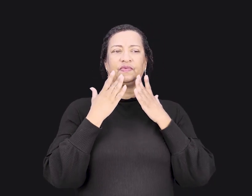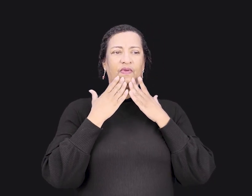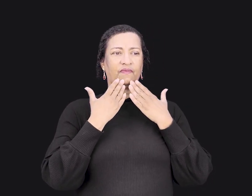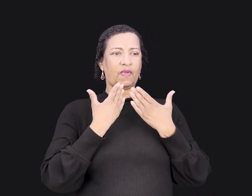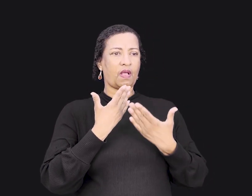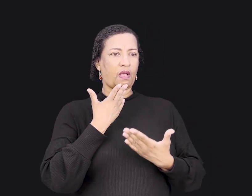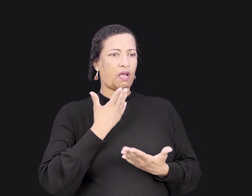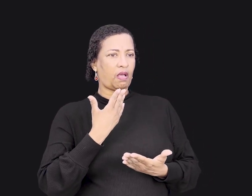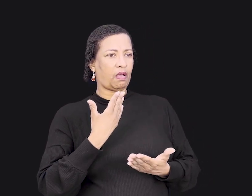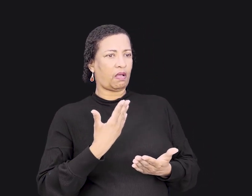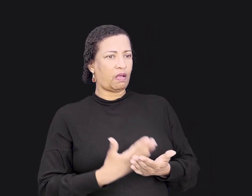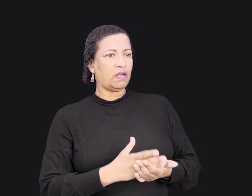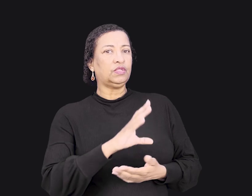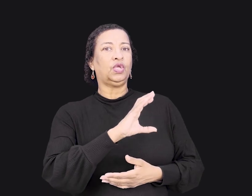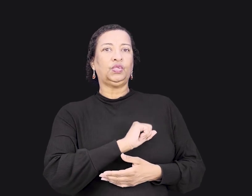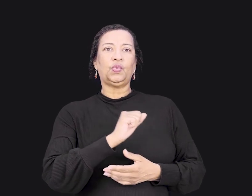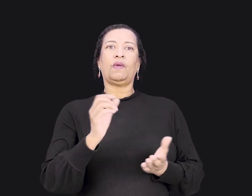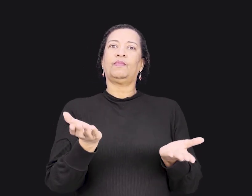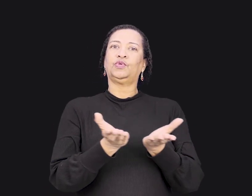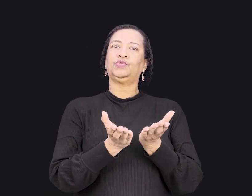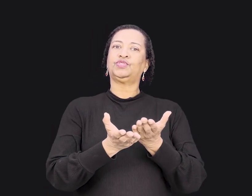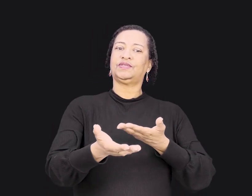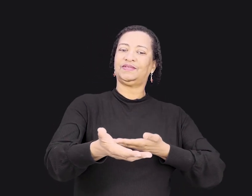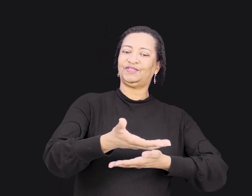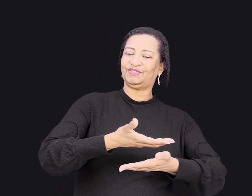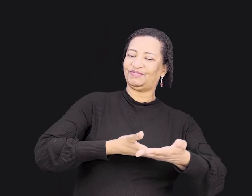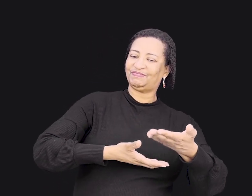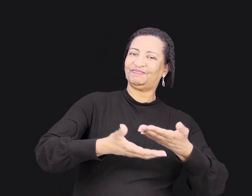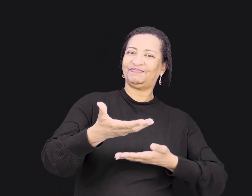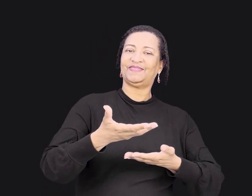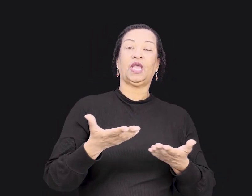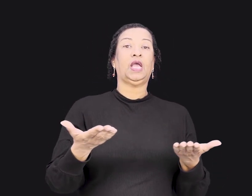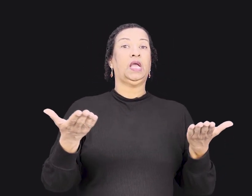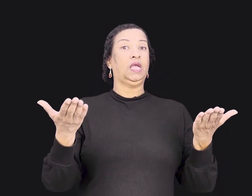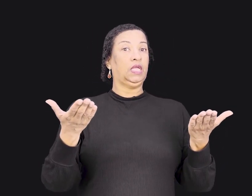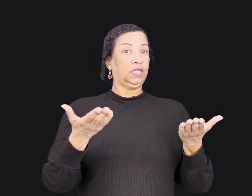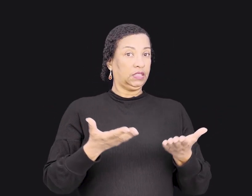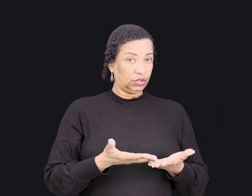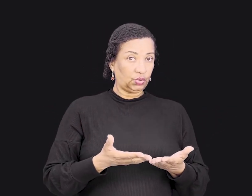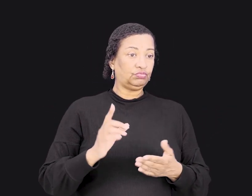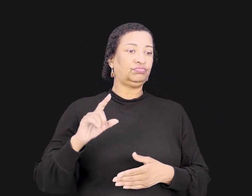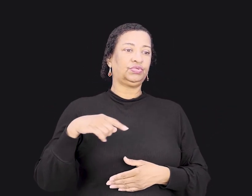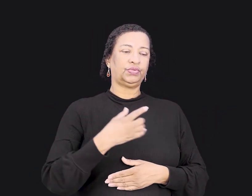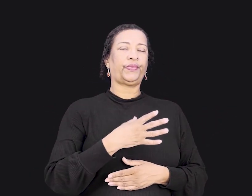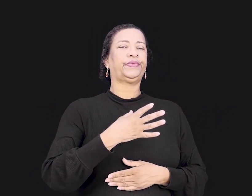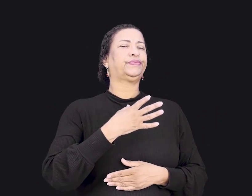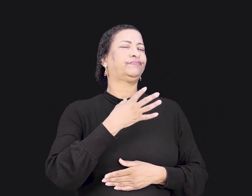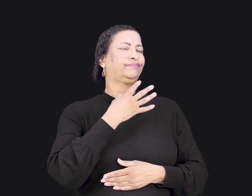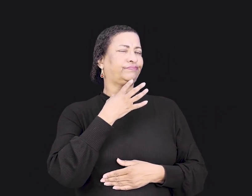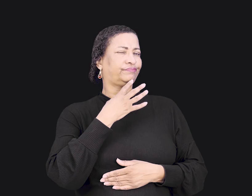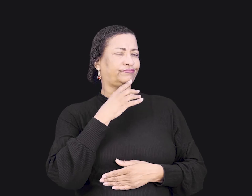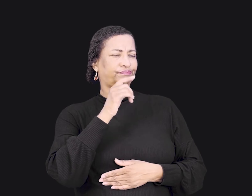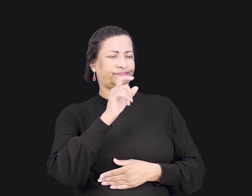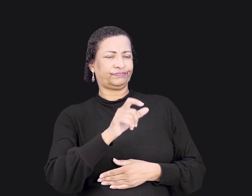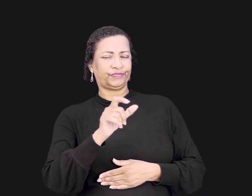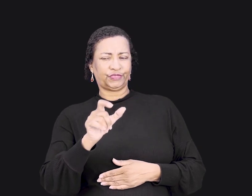com o amor entre os cristãos daquela época. E hoje, será que somos reconhecidos por esse amor? Deveríamos